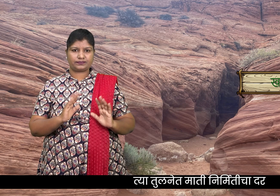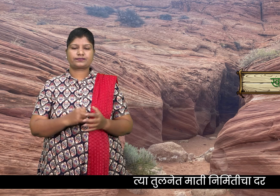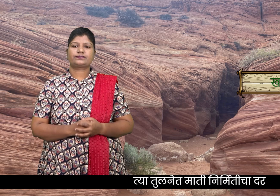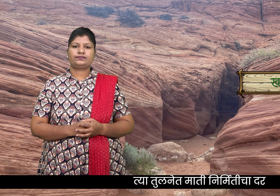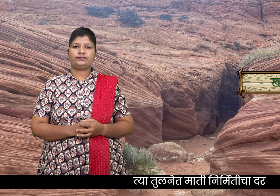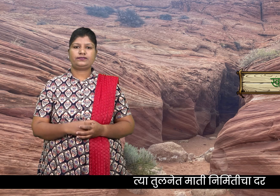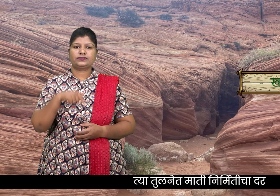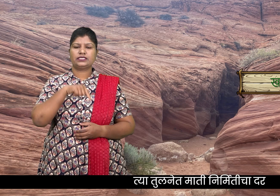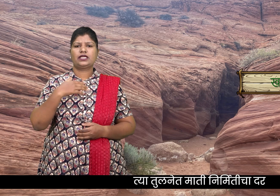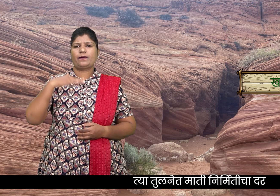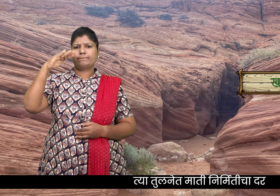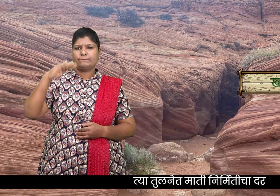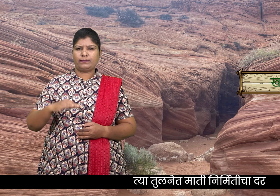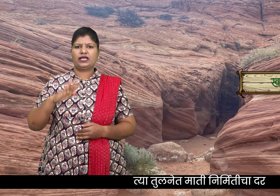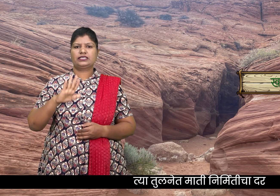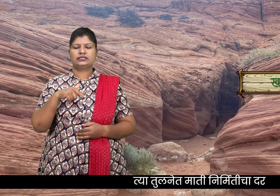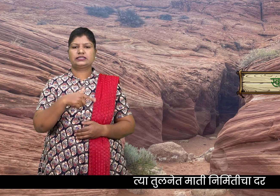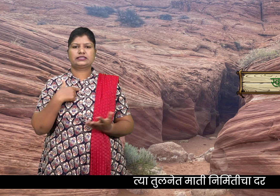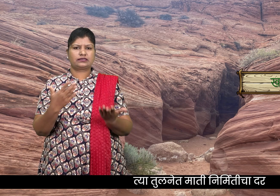त्या तुलनेत मातीच्या निर्मितीचा दर